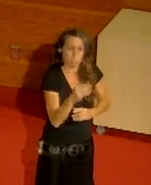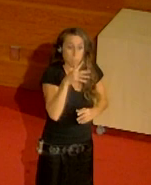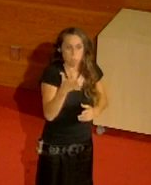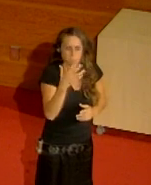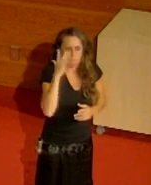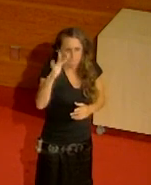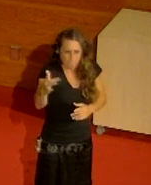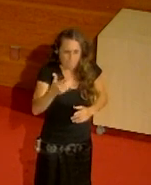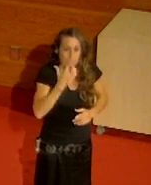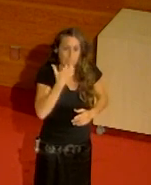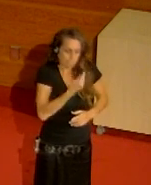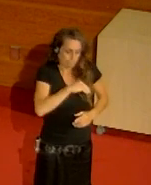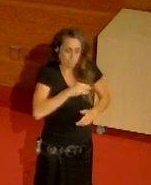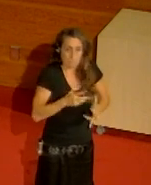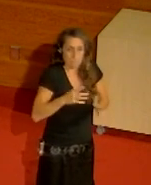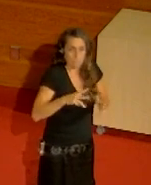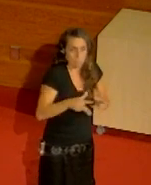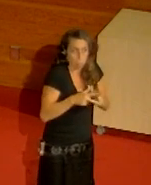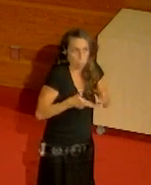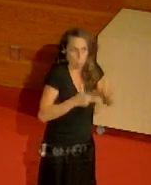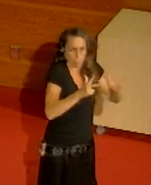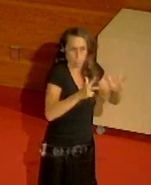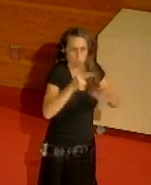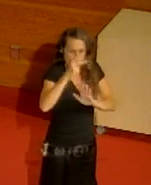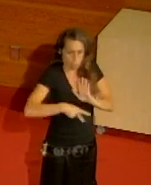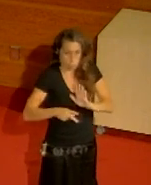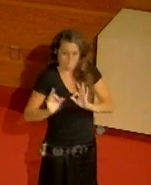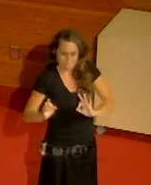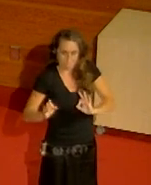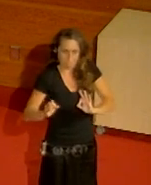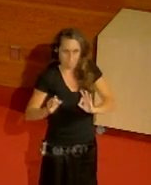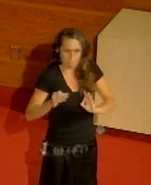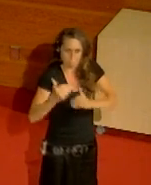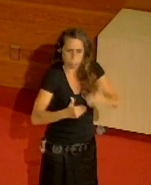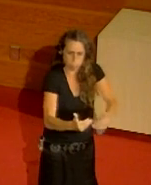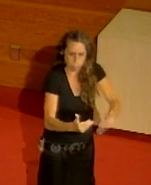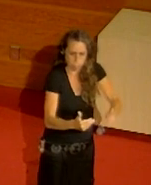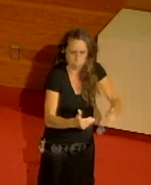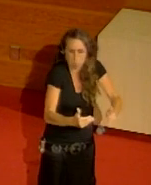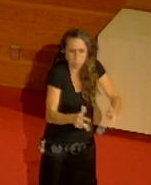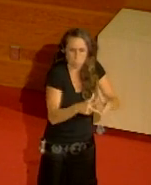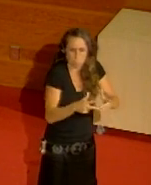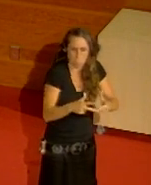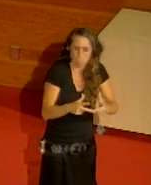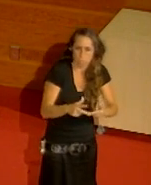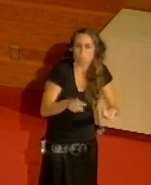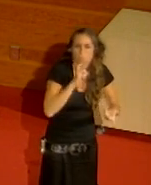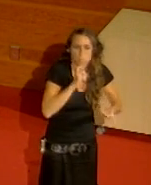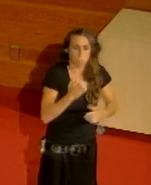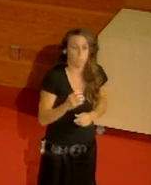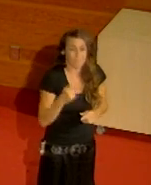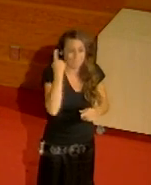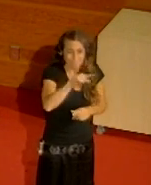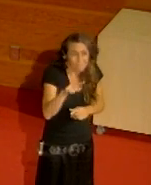pues como la gente respondería a estas normas por ejemplo en supo que saben que el sábado es el día de descanso